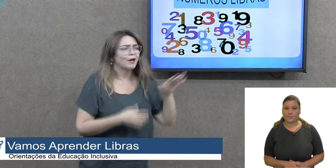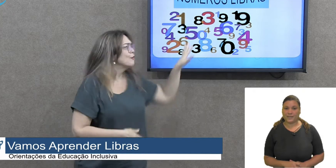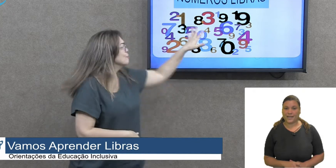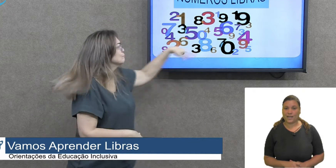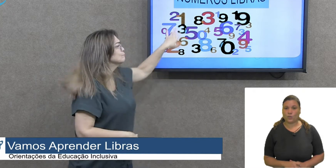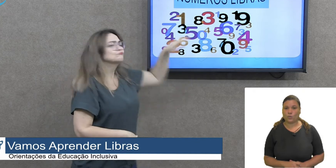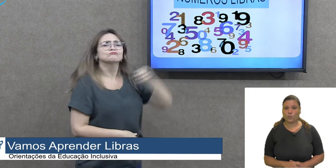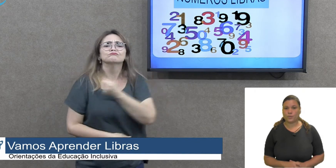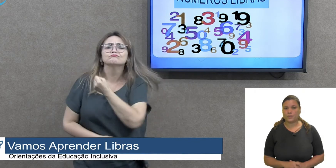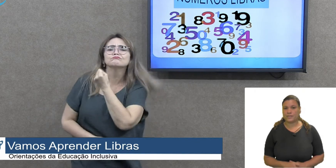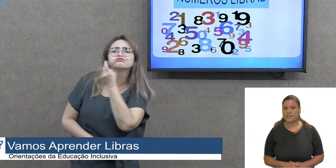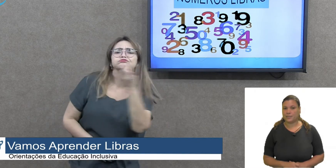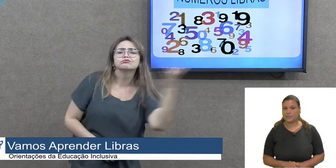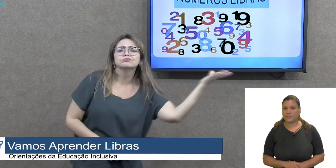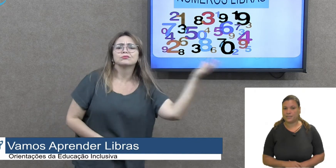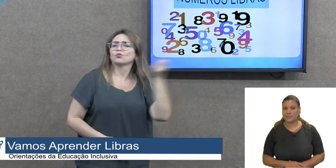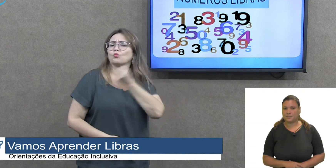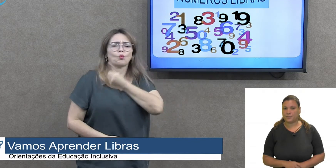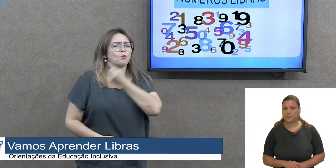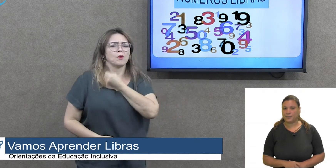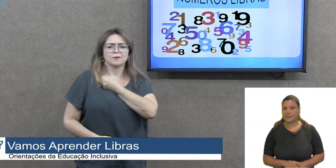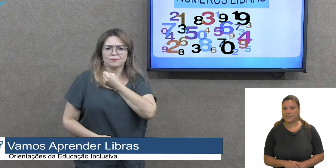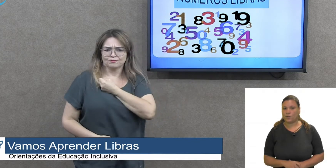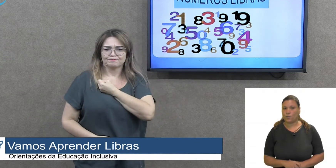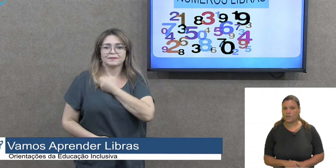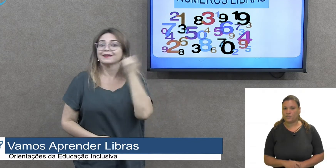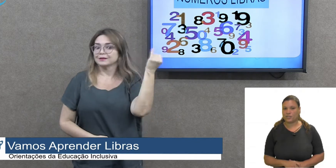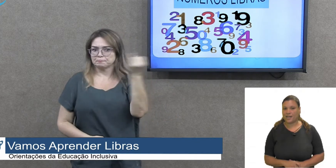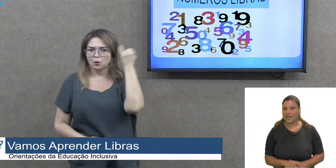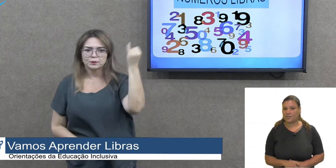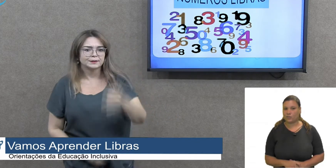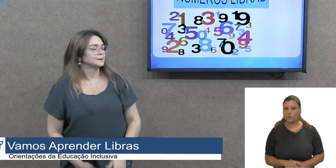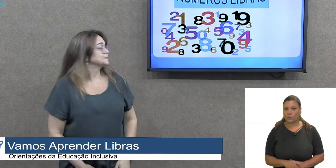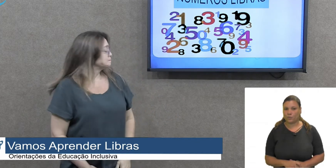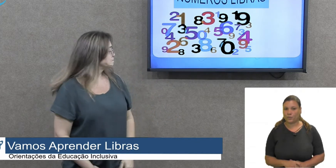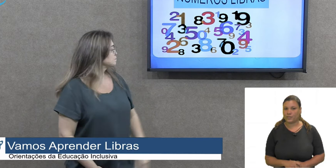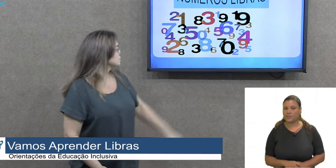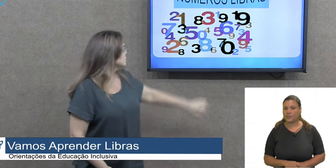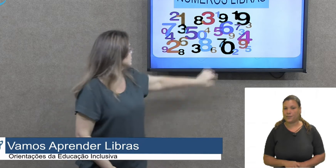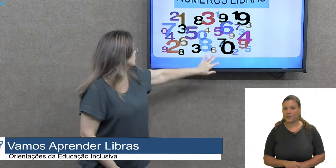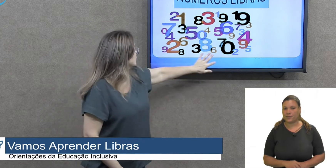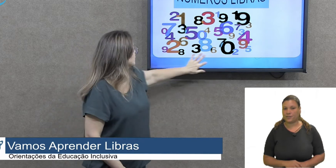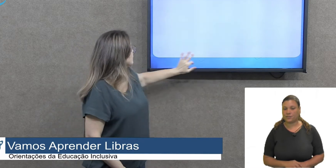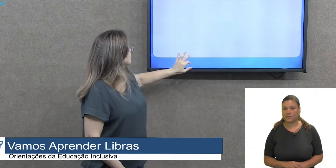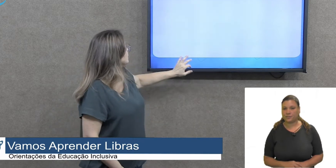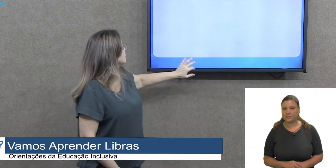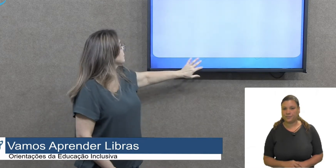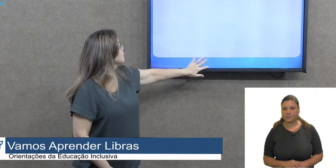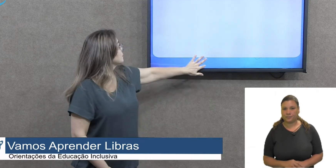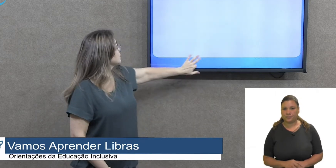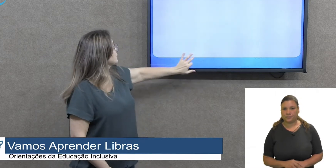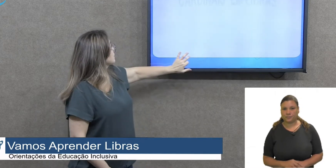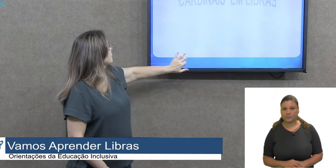Agora eu vou explicar números em libras. Vamos aprender quantidades, números, isso é importante.